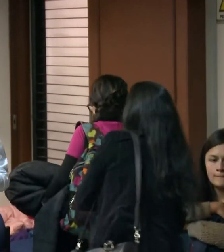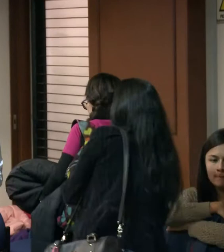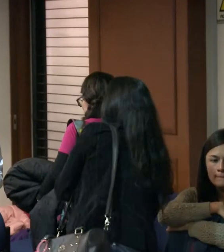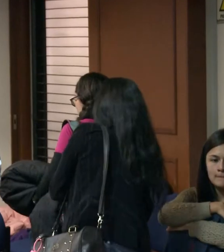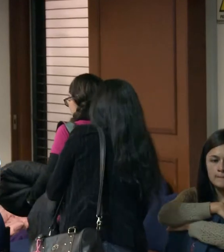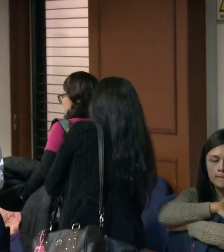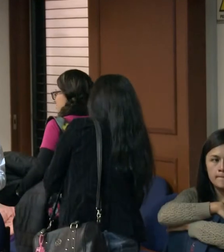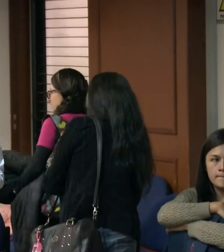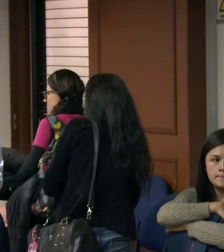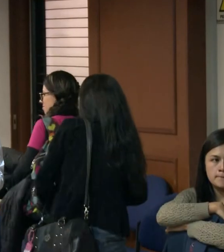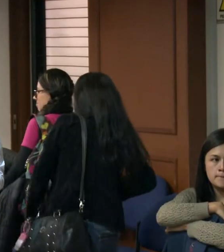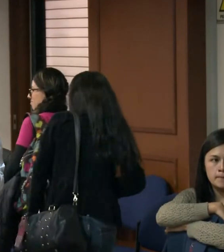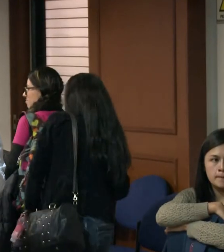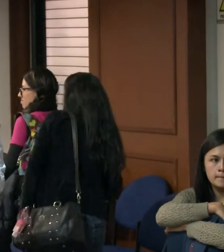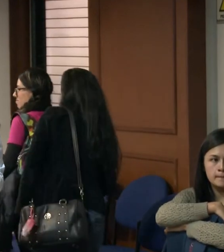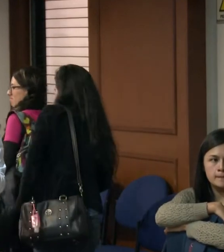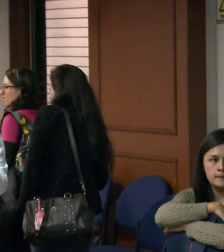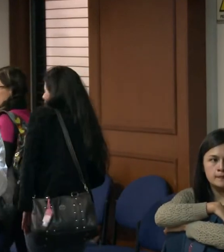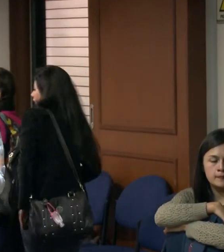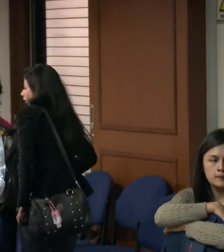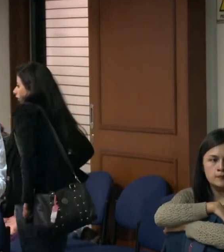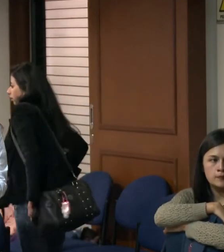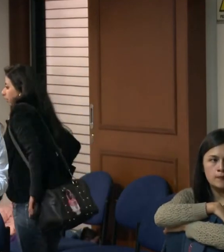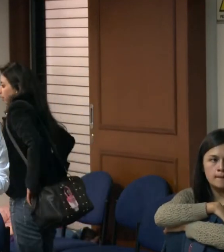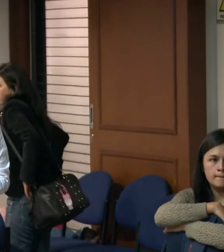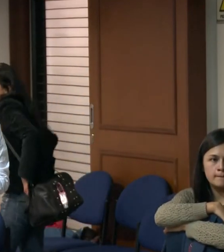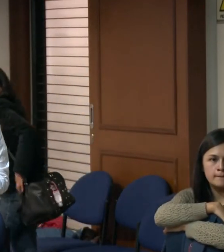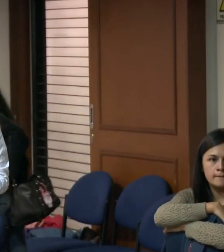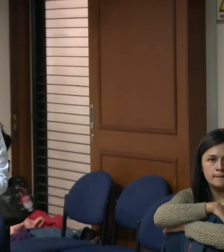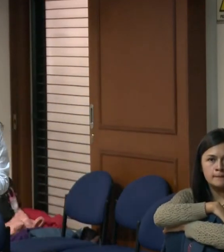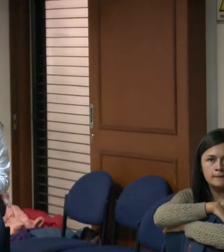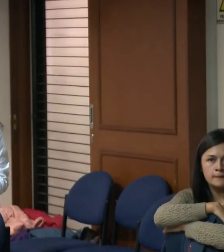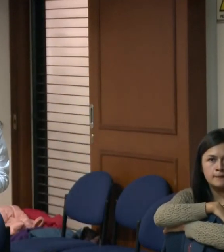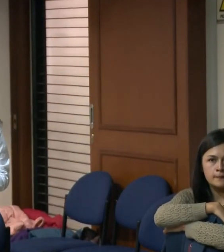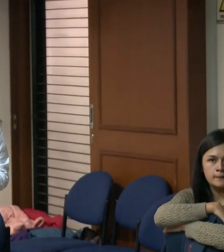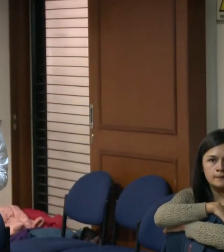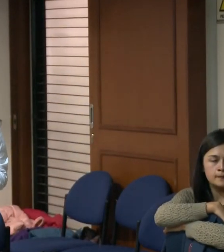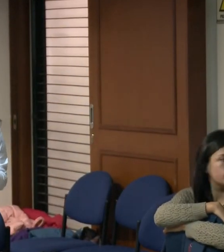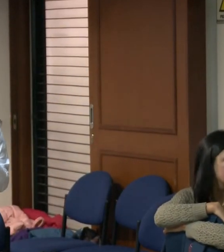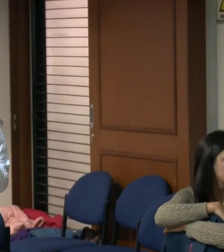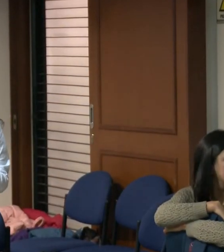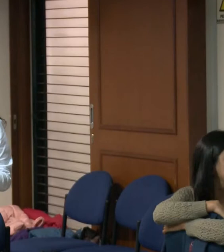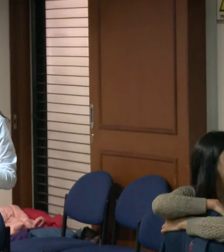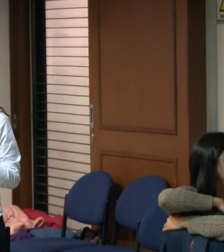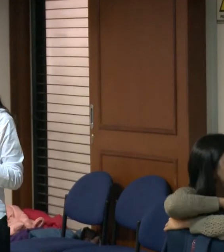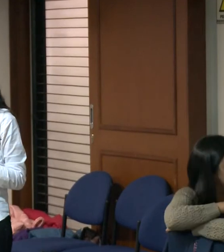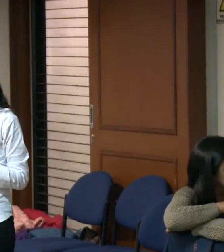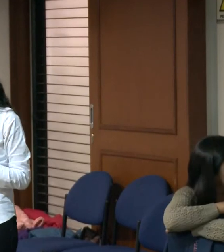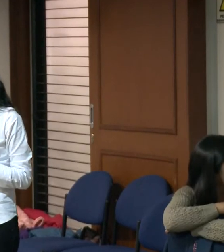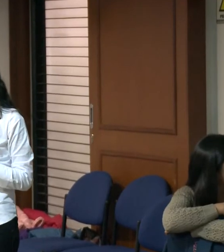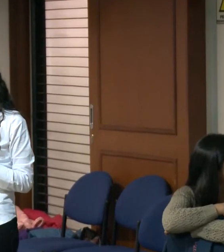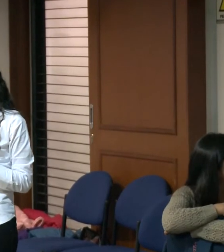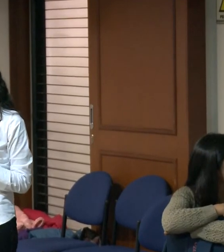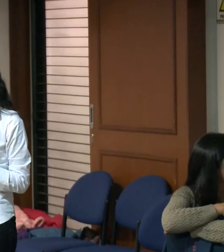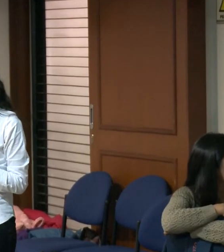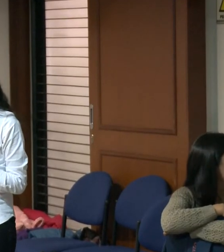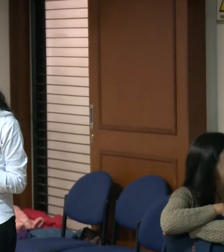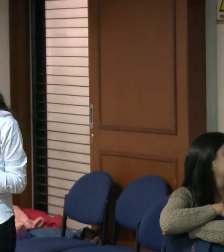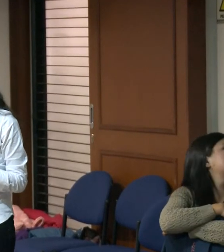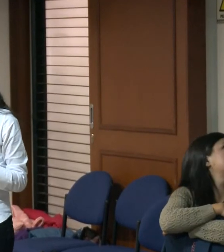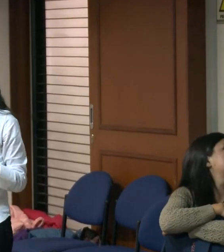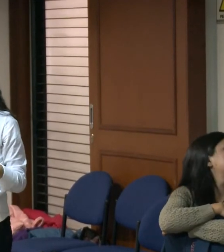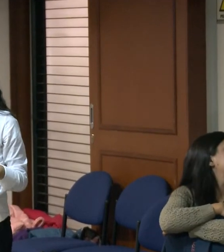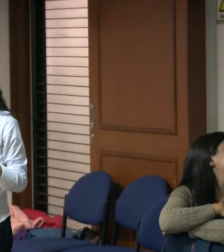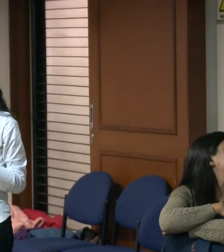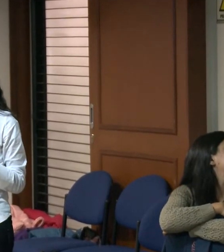nosotros deberíamos orientarlos en cuanto al diseño de actividades específicas para la población. Entonces, también